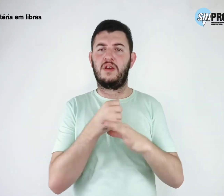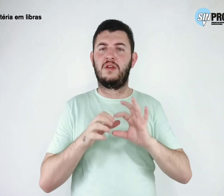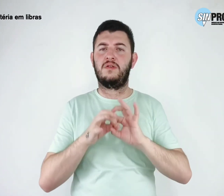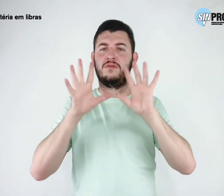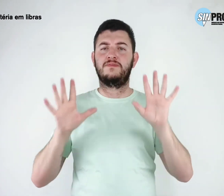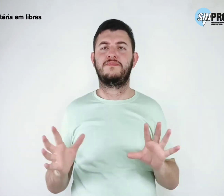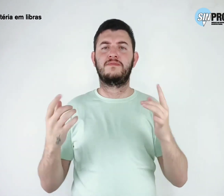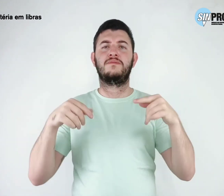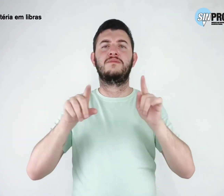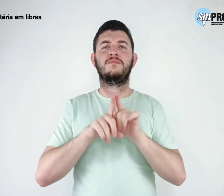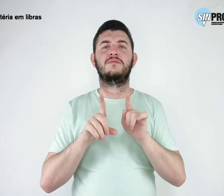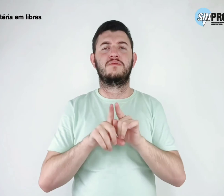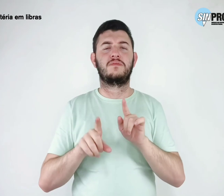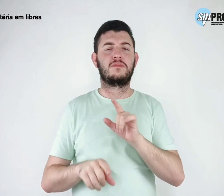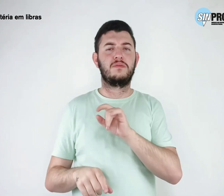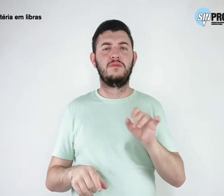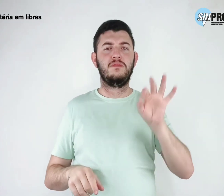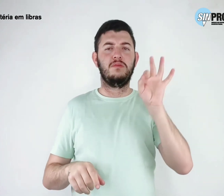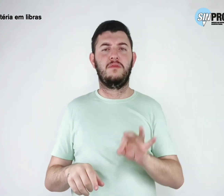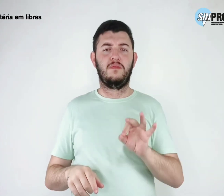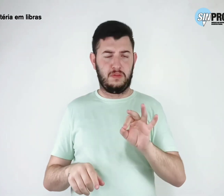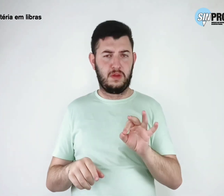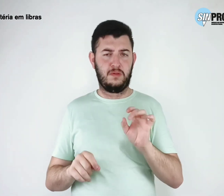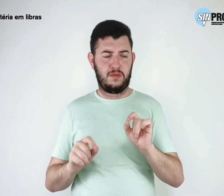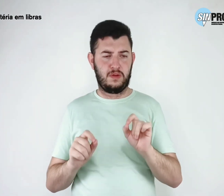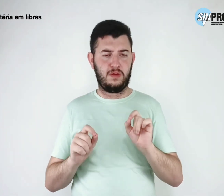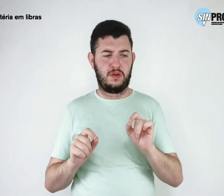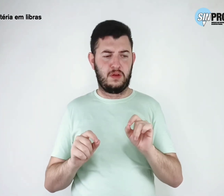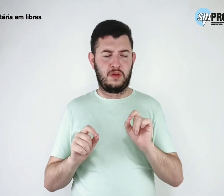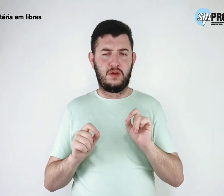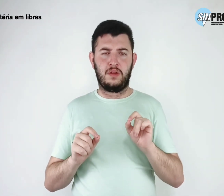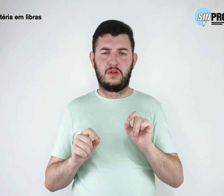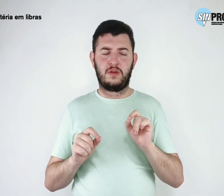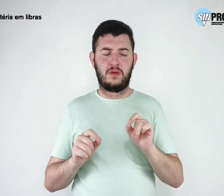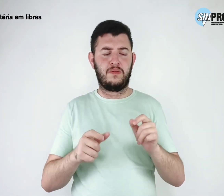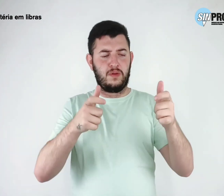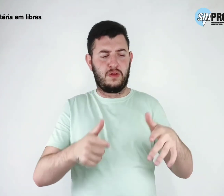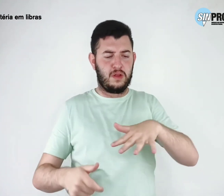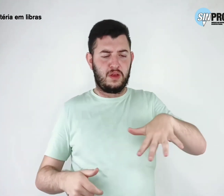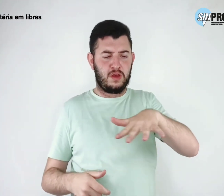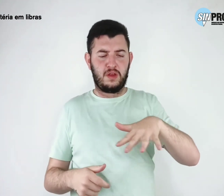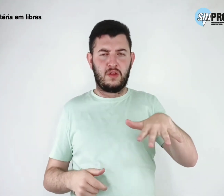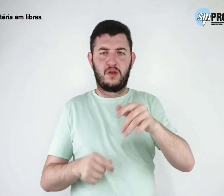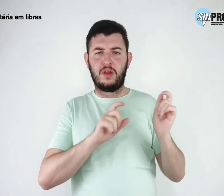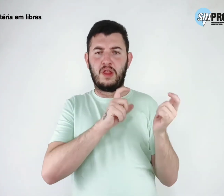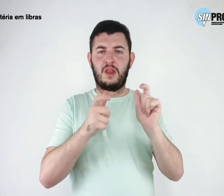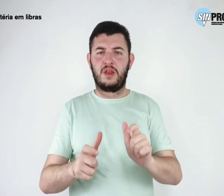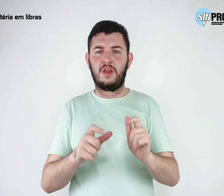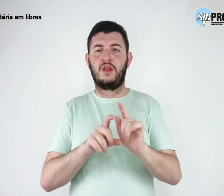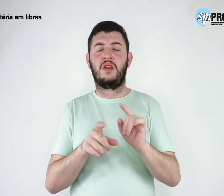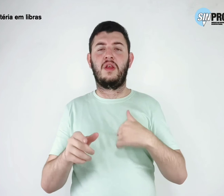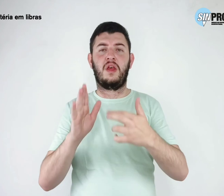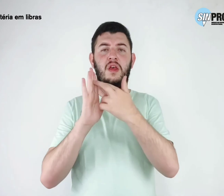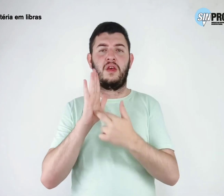liberdade e integridade dos nossos territórios tradicionais, liturgias e referências do